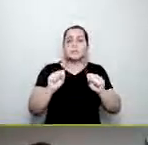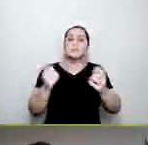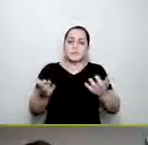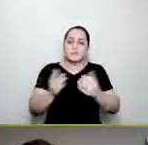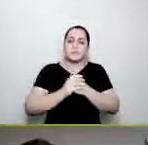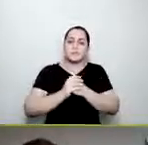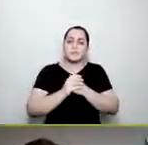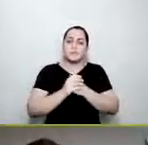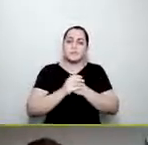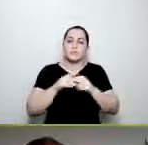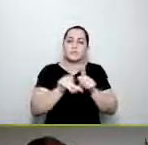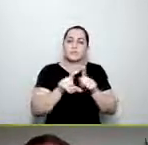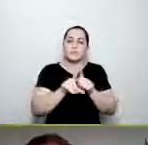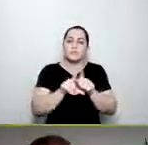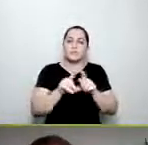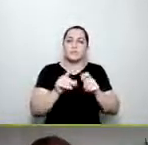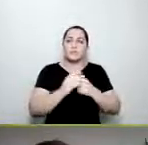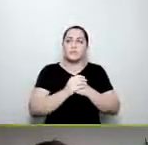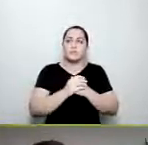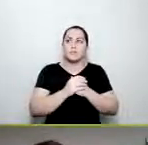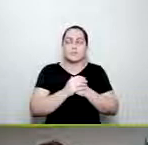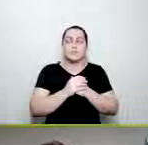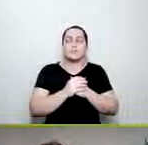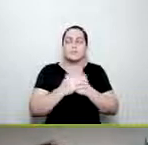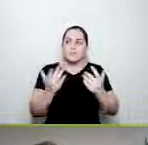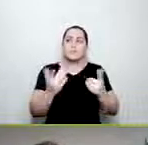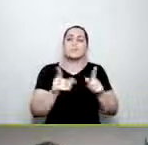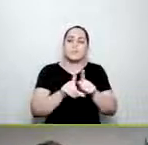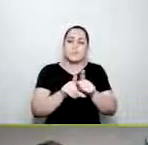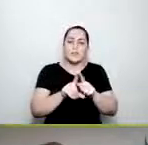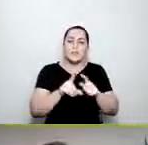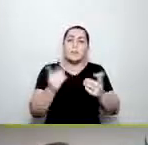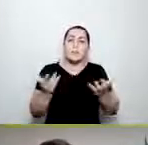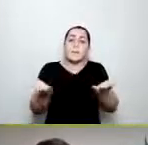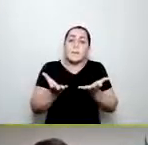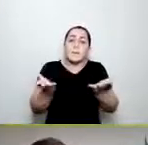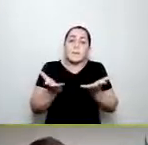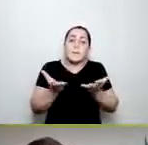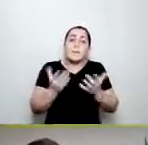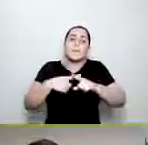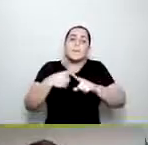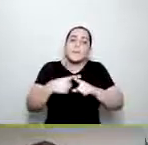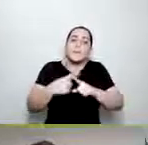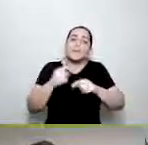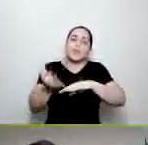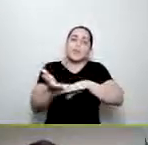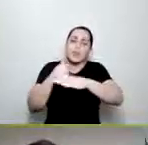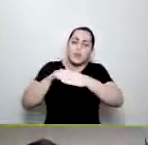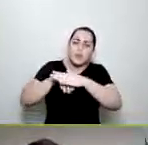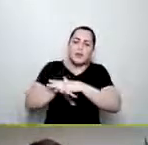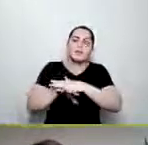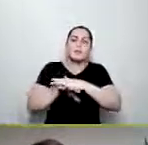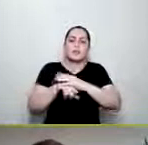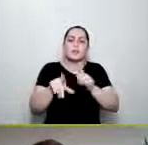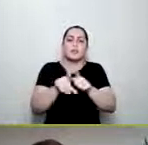dito, né, sobre o perigo dos dados se perderem e por que esses acervos dedicados à língua